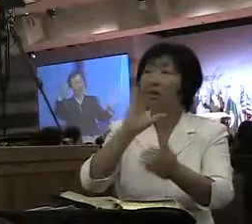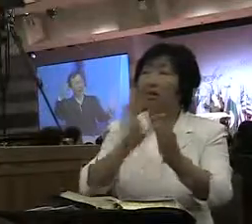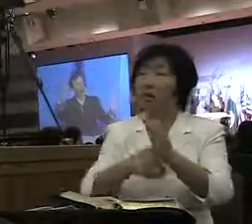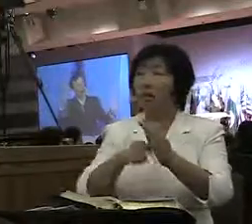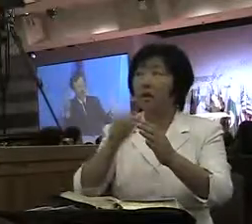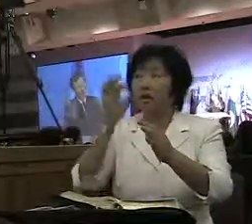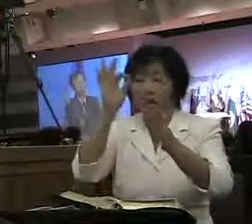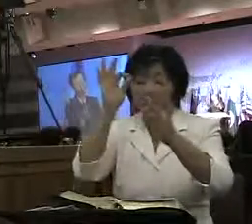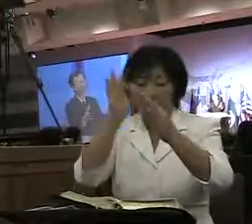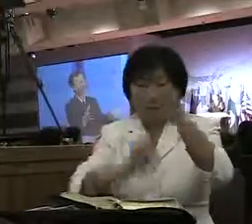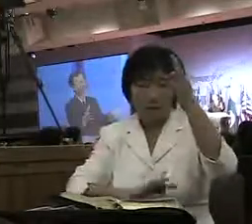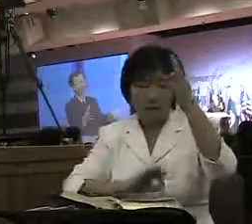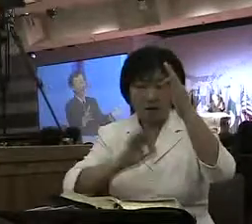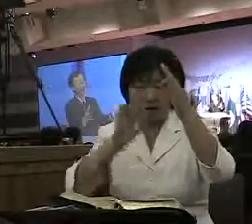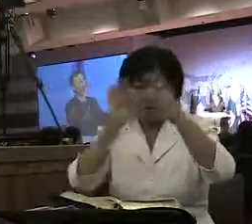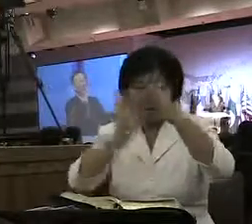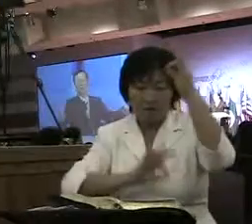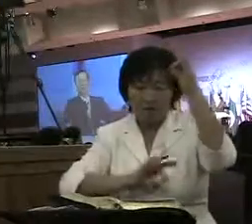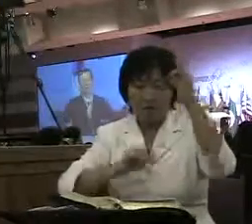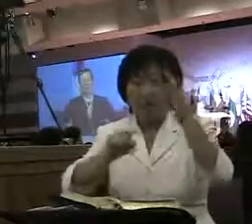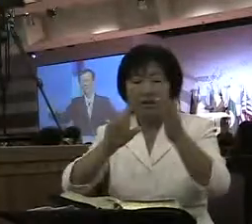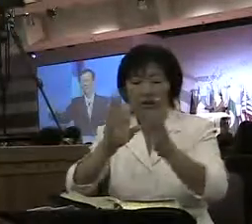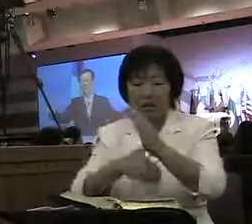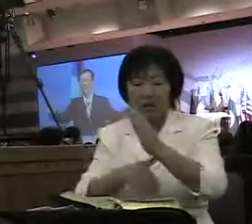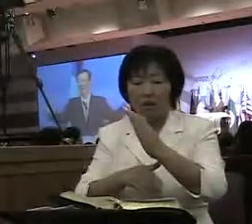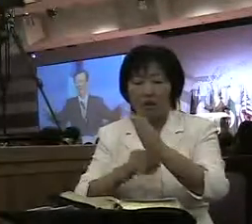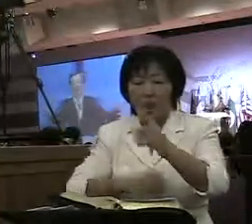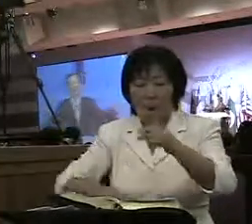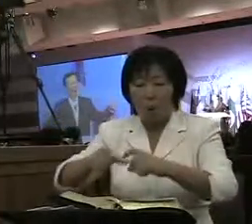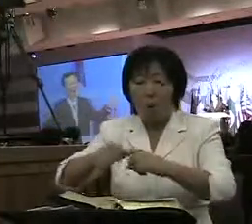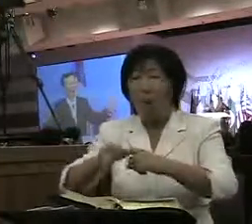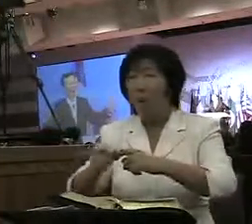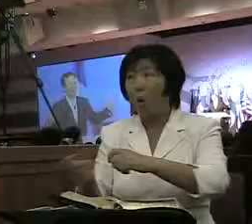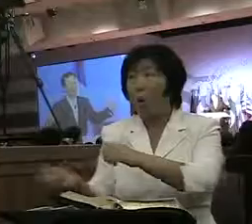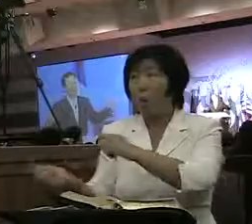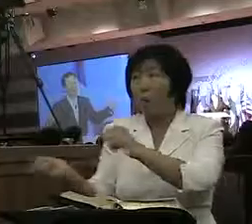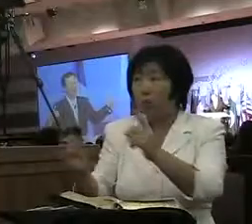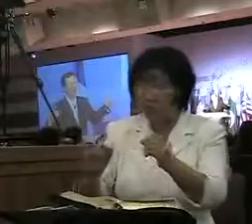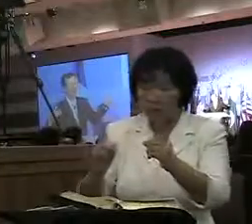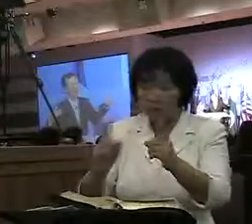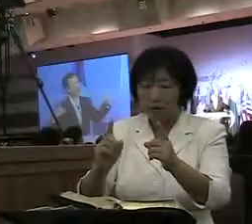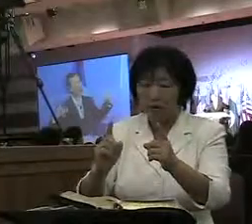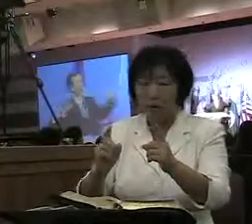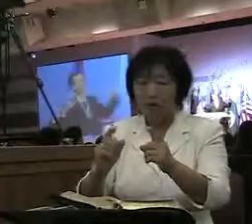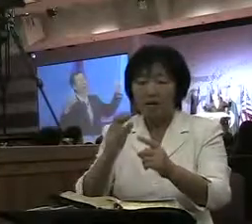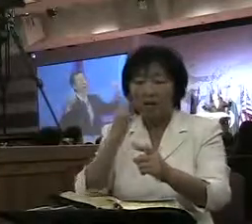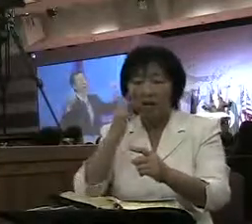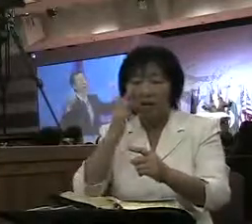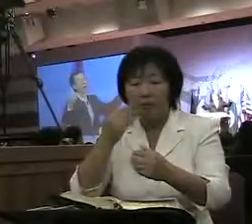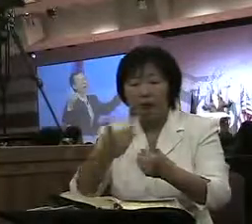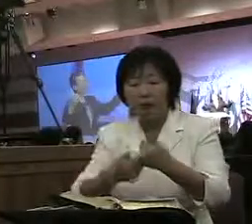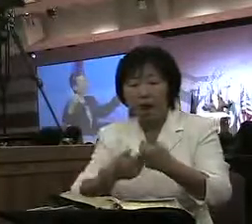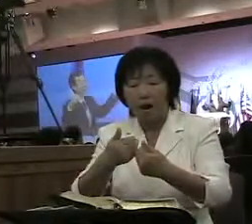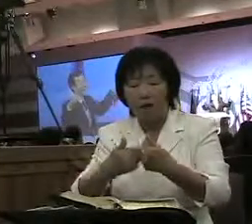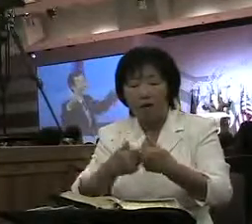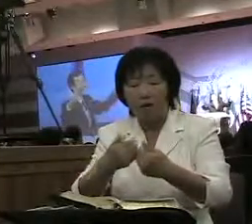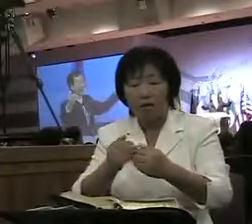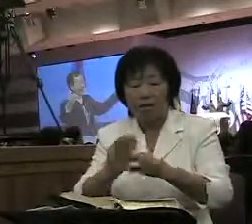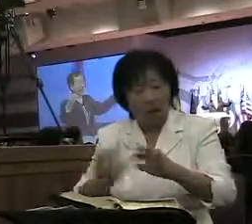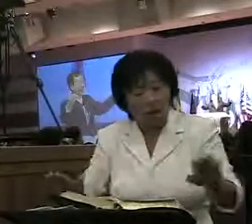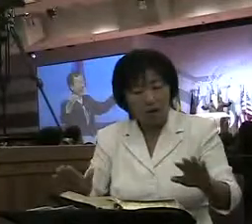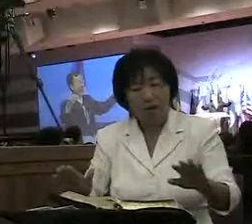그때가 부흥의 계기가 되었습니다. 우리의 이민생활 힘들고 갈등 그리고 해결되지 않는 많은 문제가 오늘도